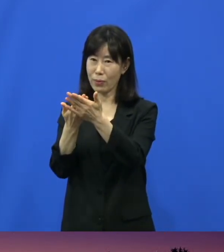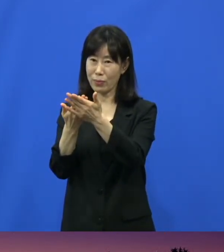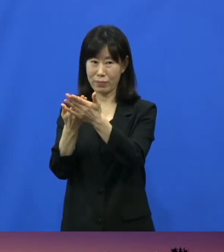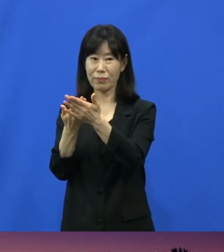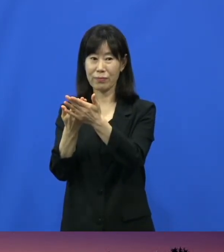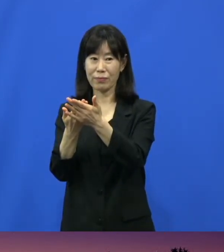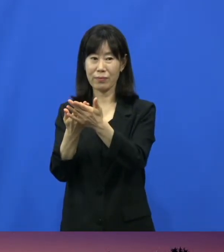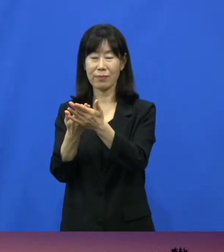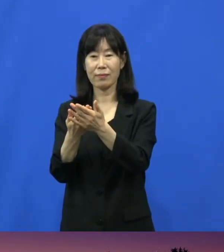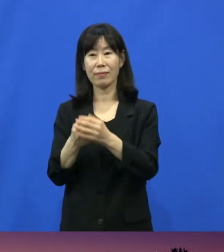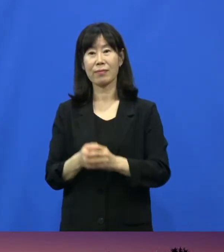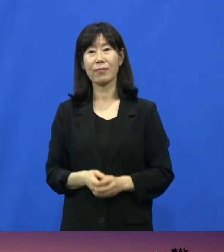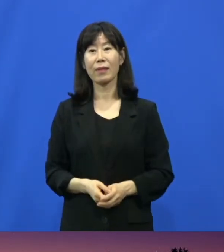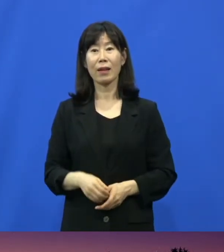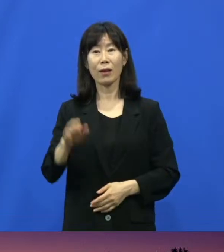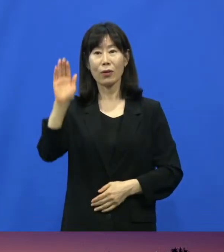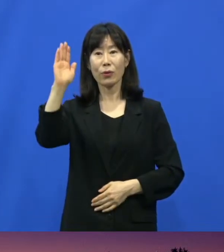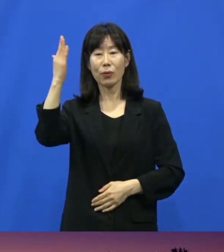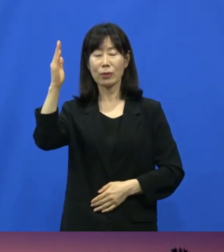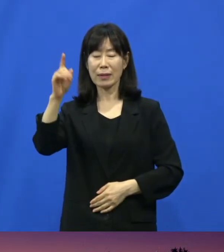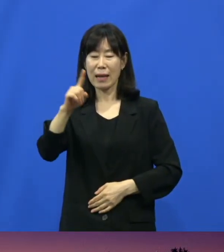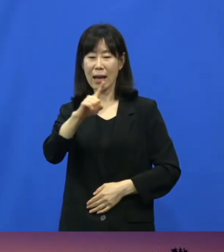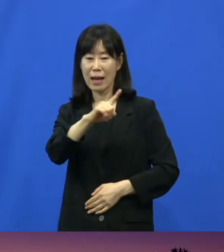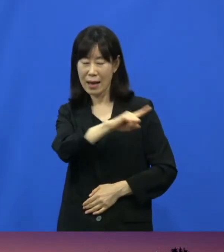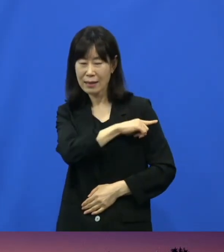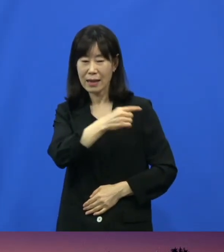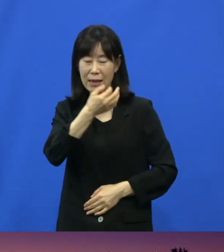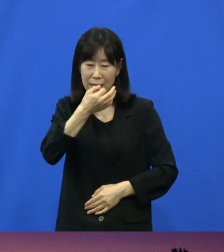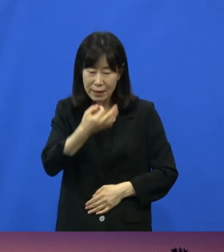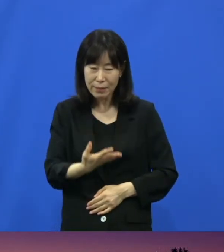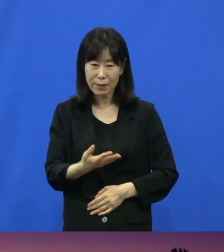오늘날 우리가 가장 힘들어하는 게 뭐냐면 기다리는 거예요.